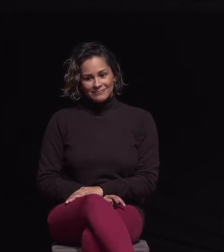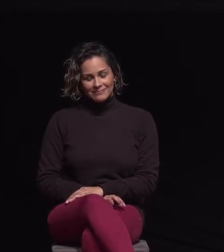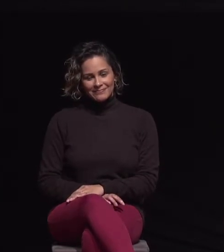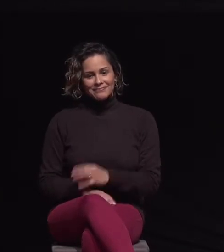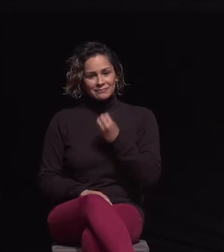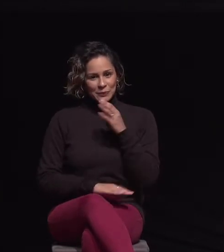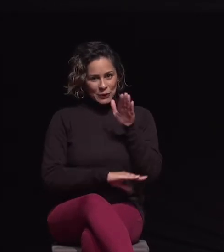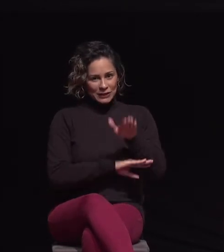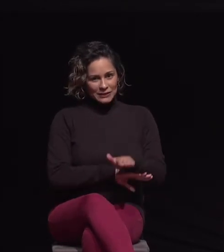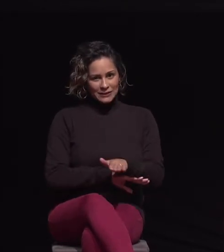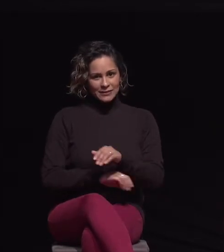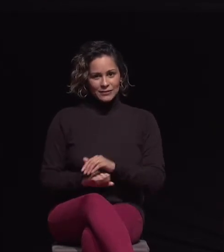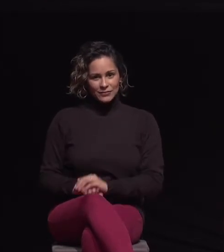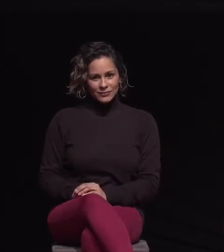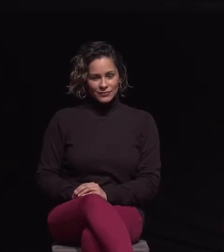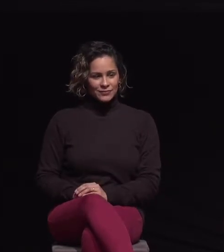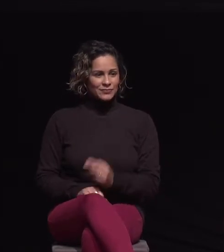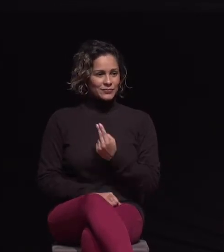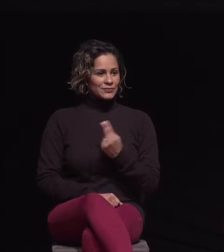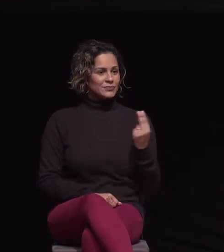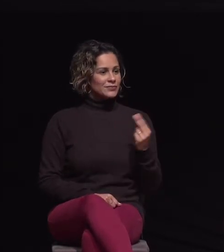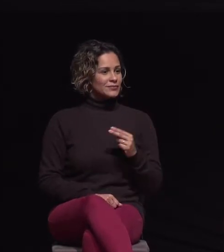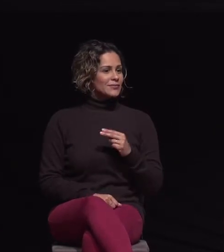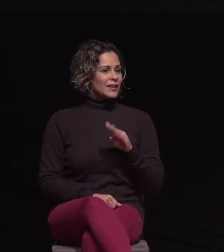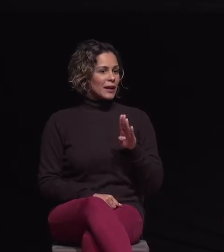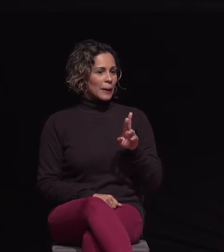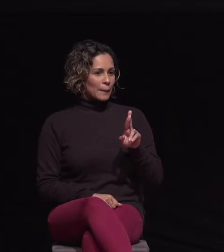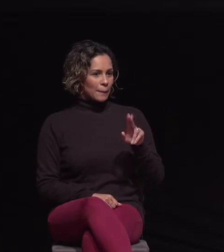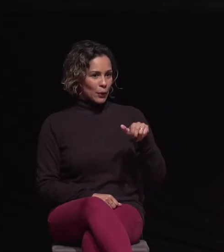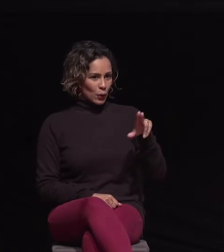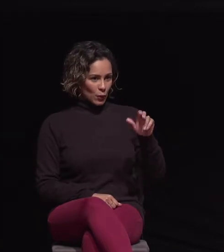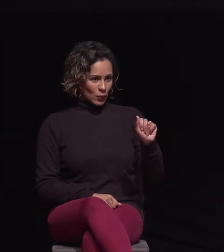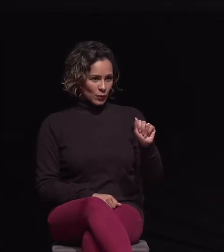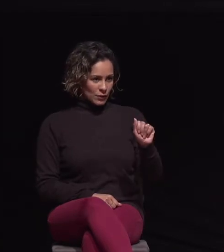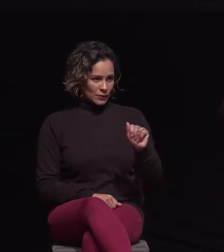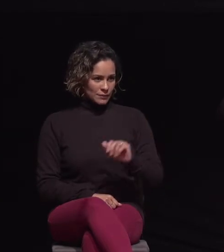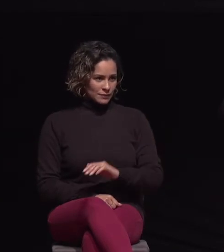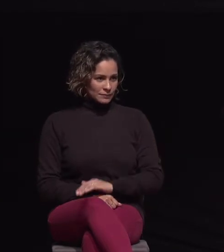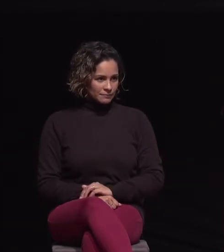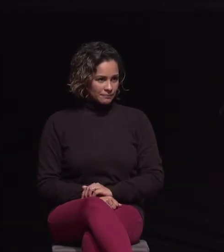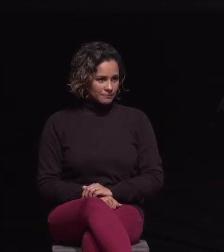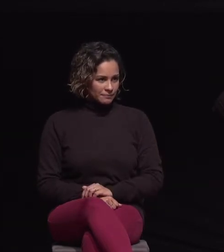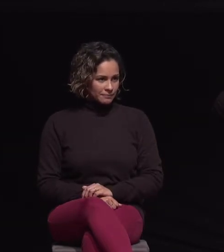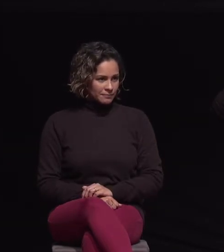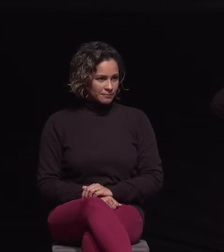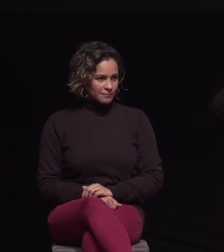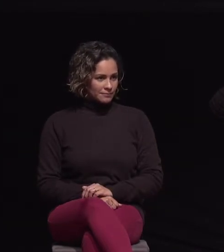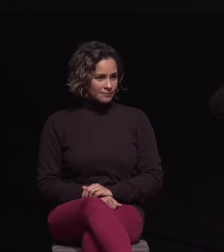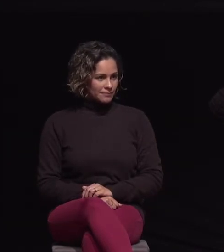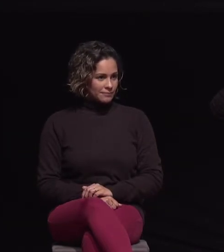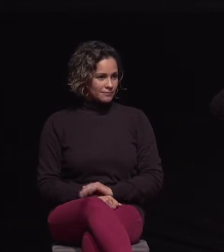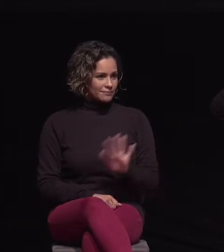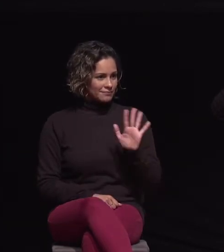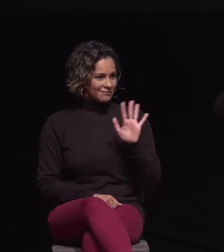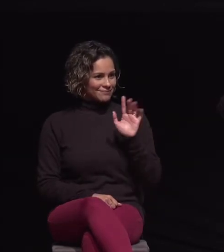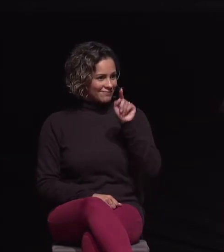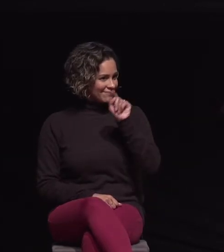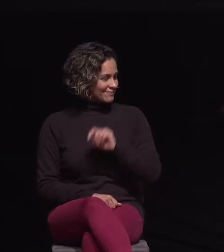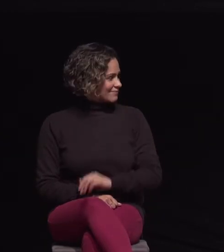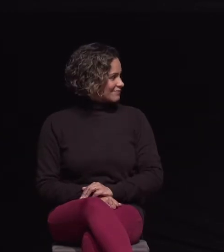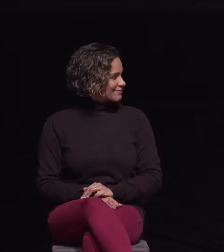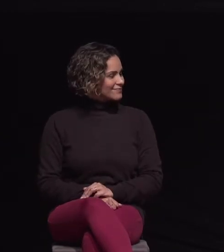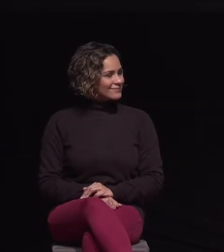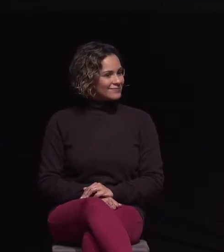Boa tarde, meu nome é Bruna, na verdade eu já falei antes, aqui, das PLPs,